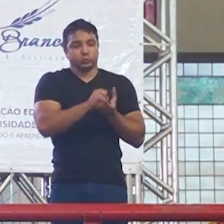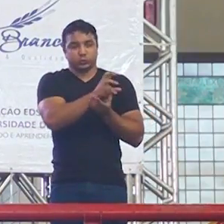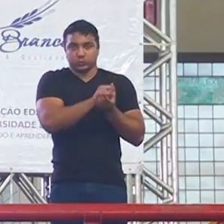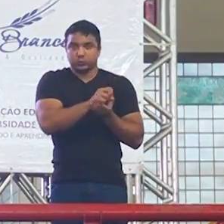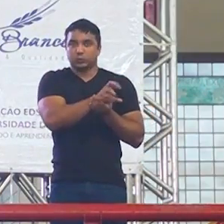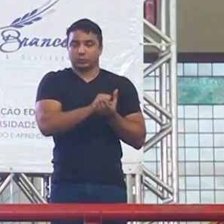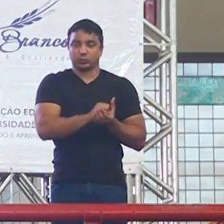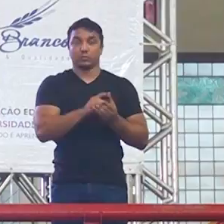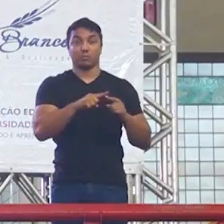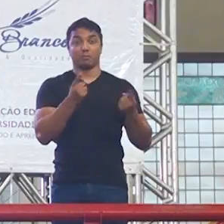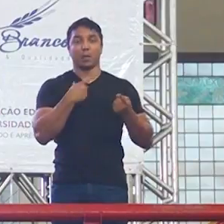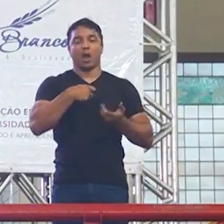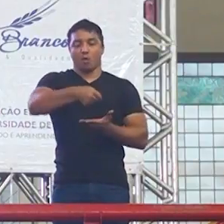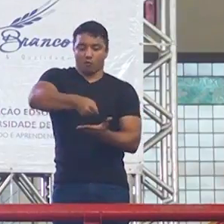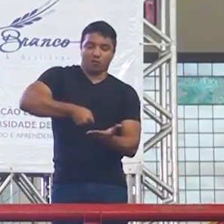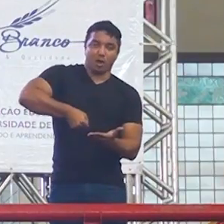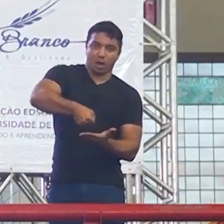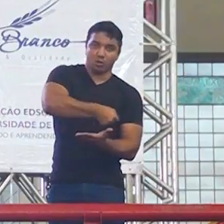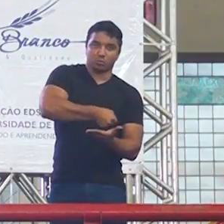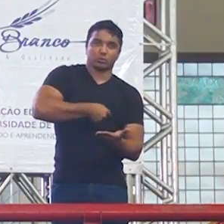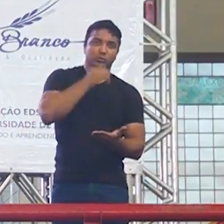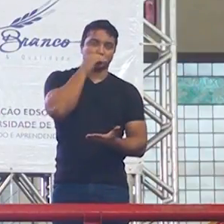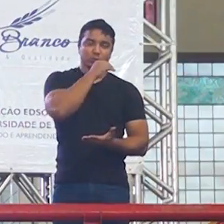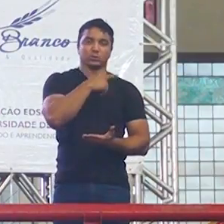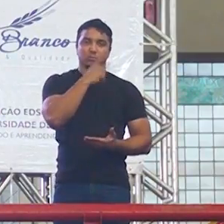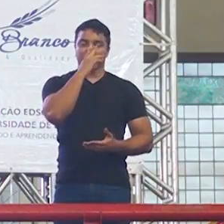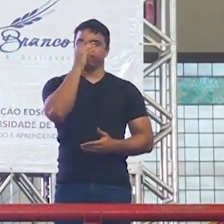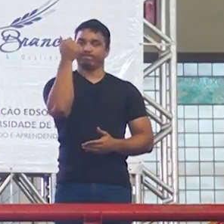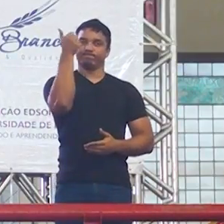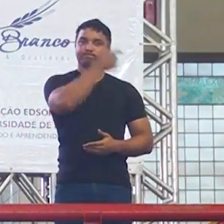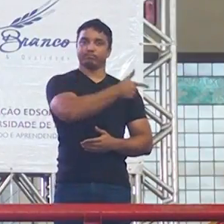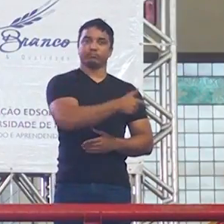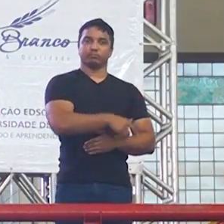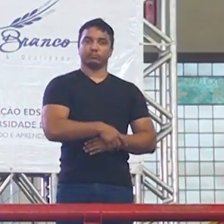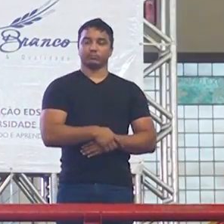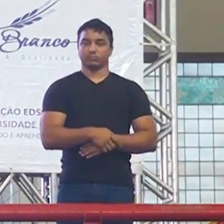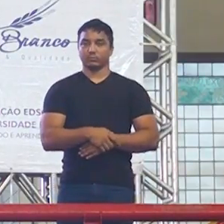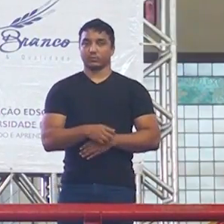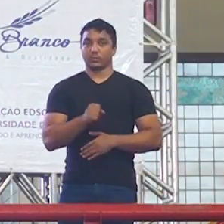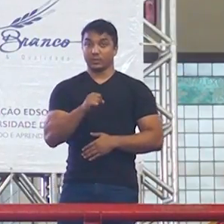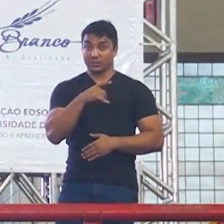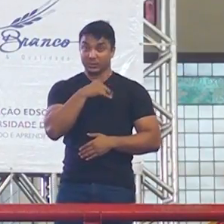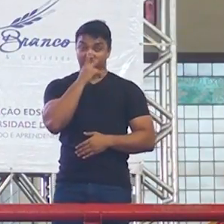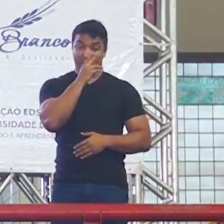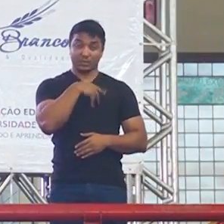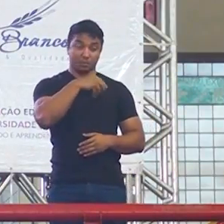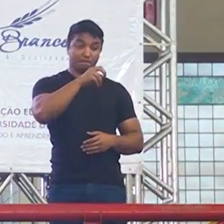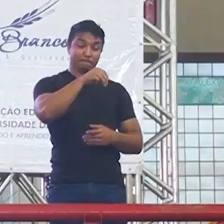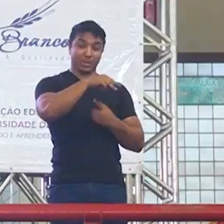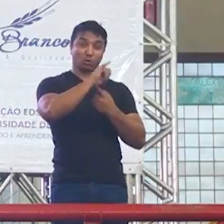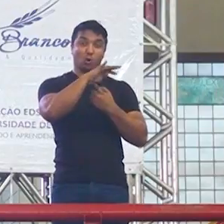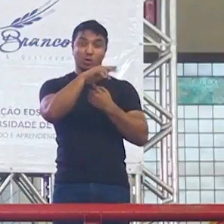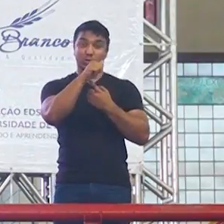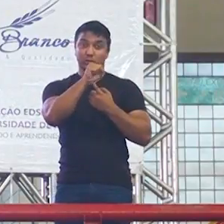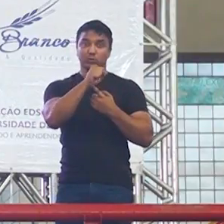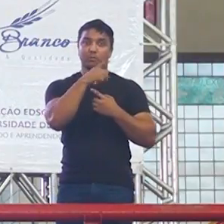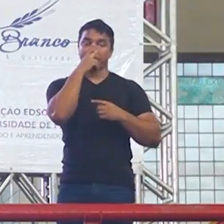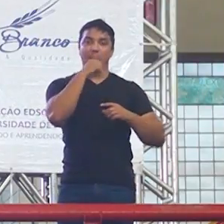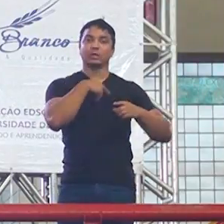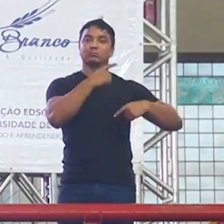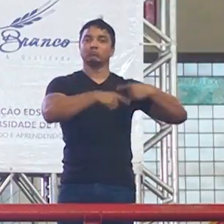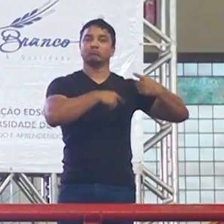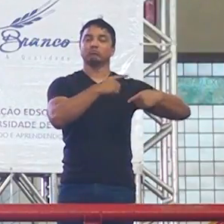mais energia. Professor, tem como o micro-ondas gastar mais energia? Tem. Ele ficando mais tempo ligado do que o ferro. Vocês entenderam ou